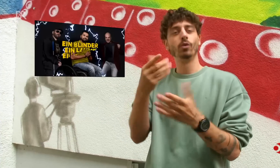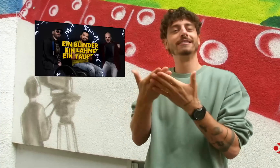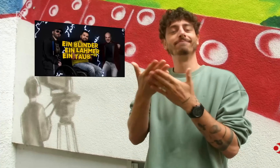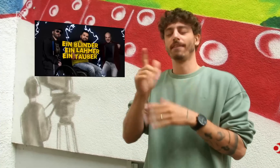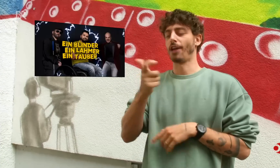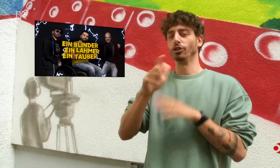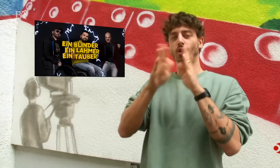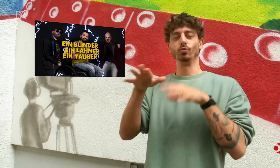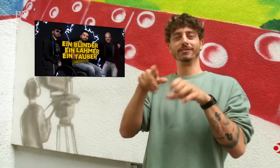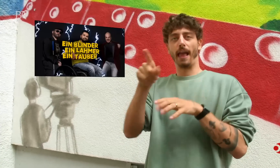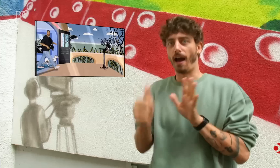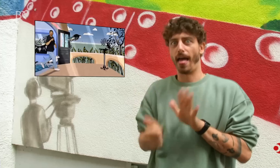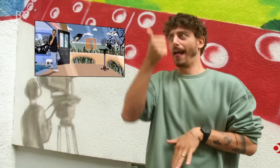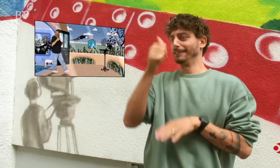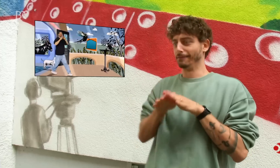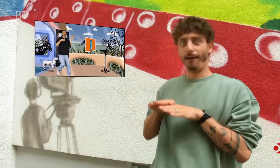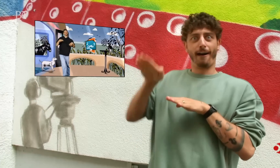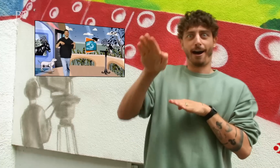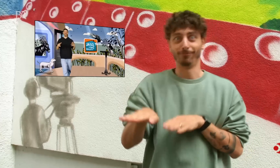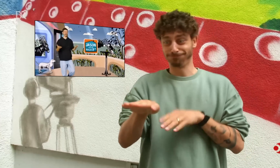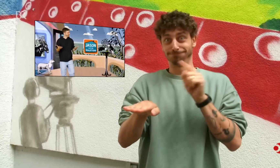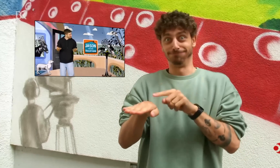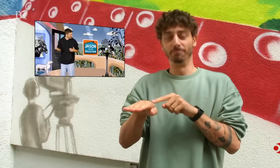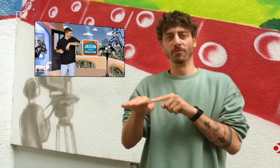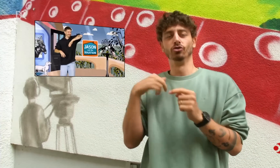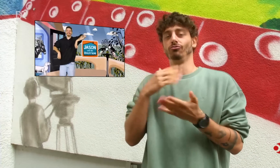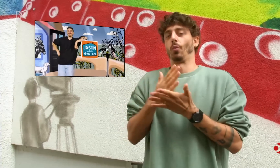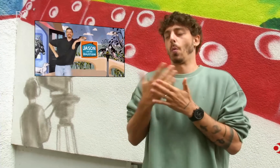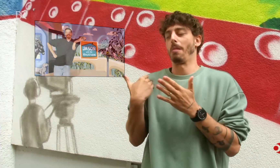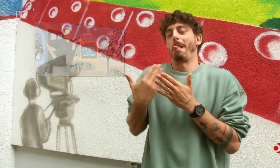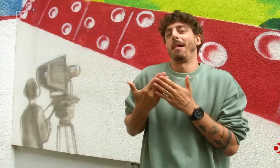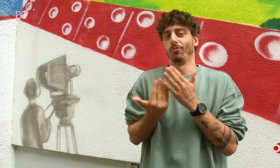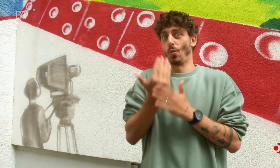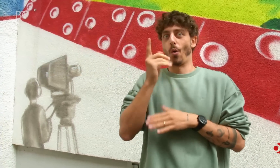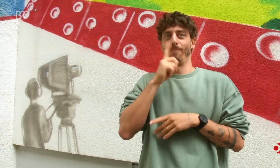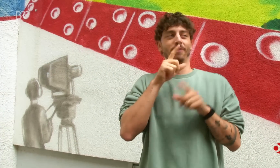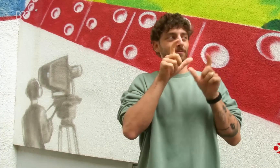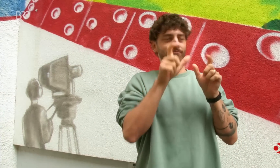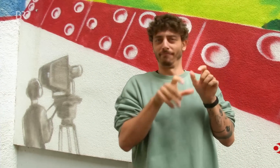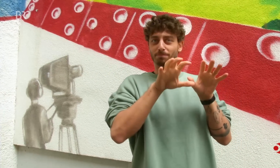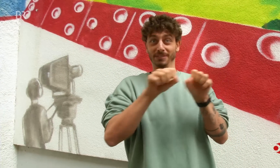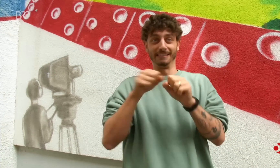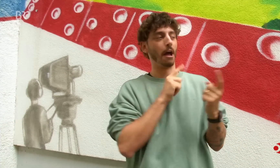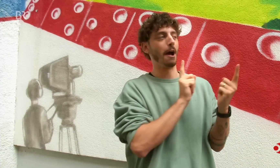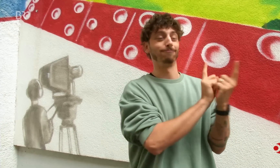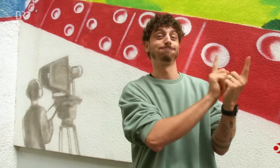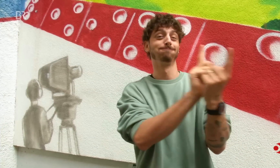Produktionen. Jason und die Haustiere war der erste Schritt. Davon gibt es dieses Jahr auch wieder neue Folgen. Da haben wir schon bei